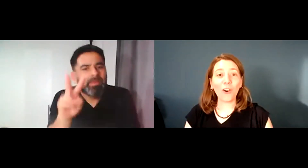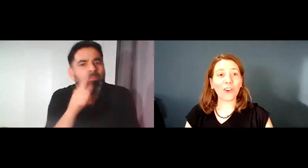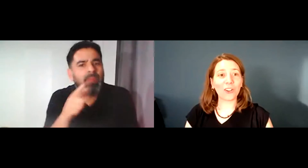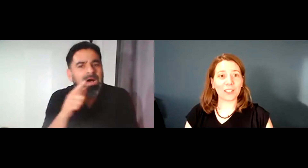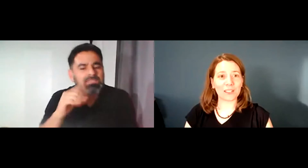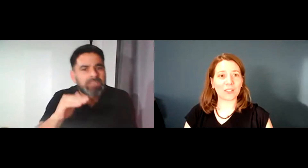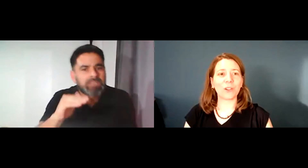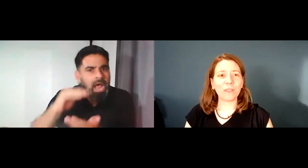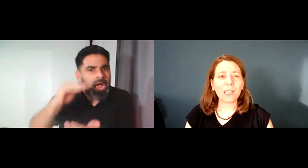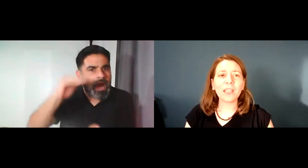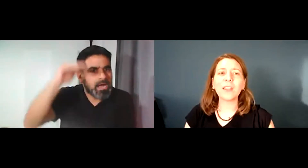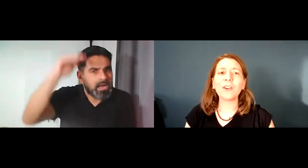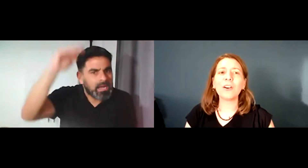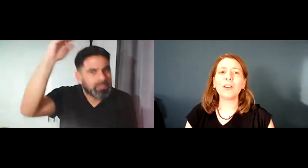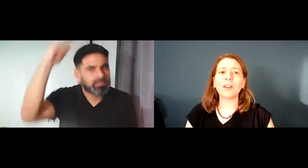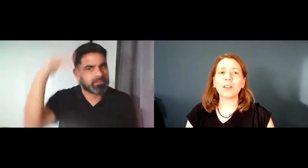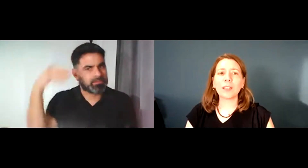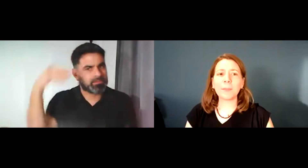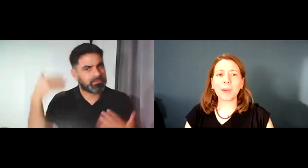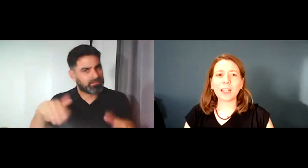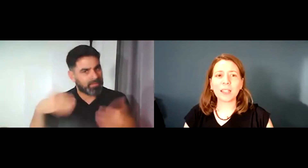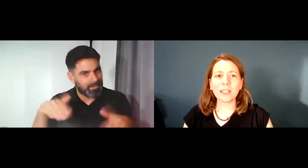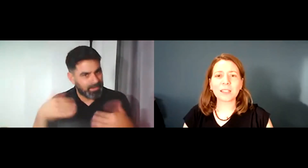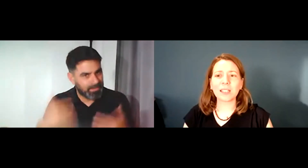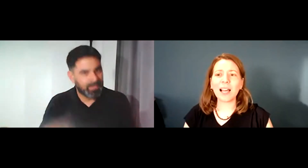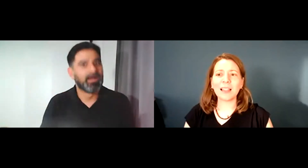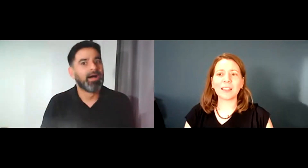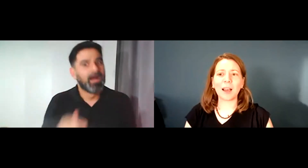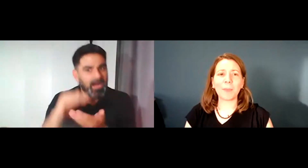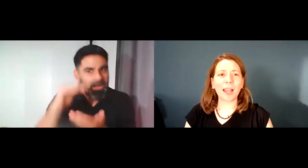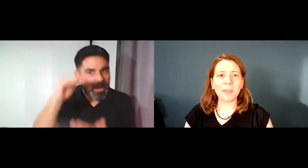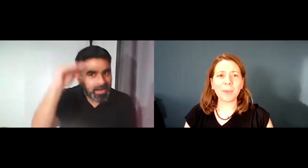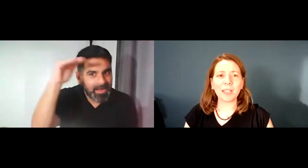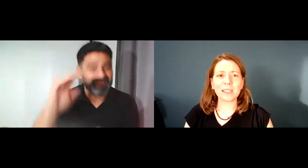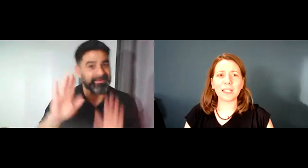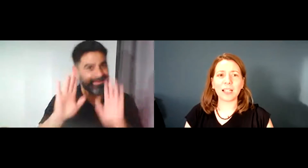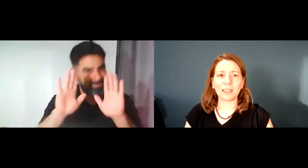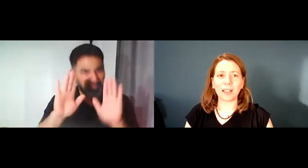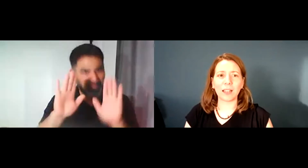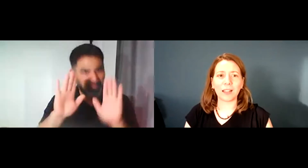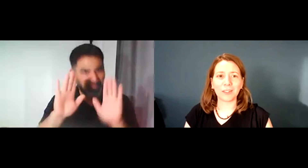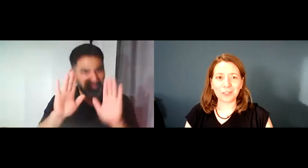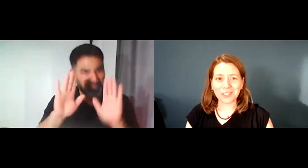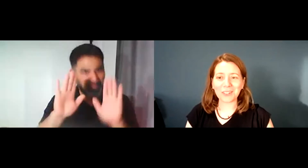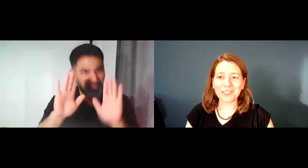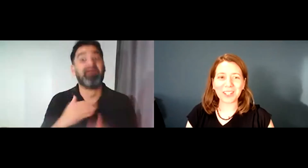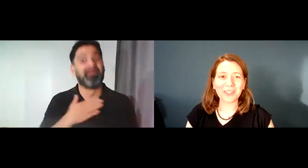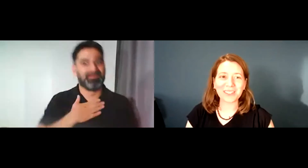Ojo, dice, yo veo y parece alta, para mí parece alta. Sí, no sé, no sé, no sé,